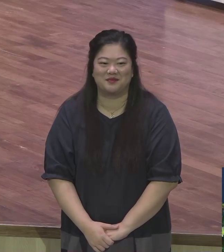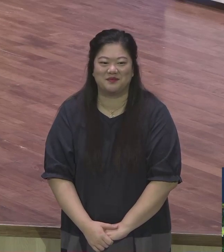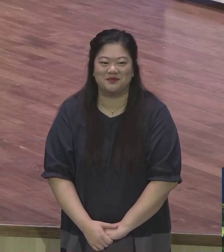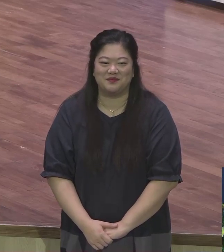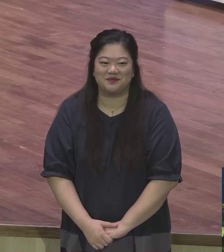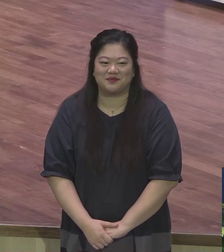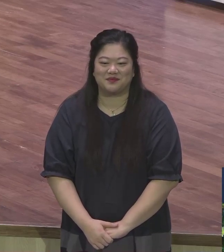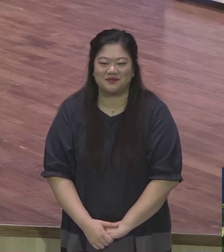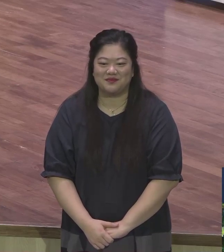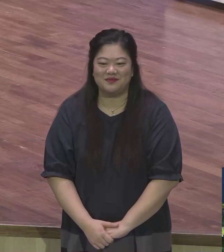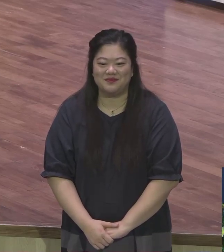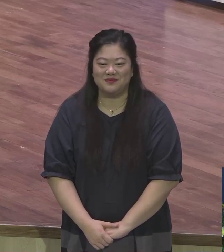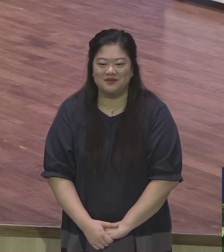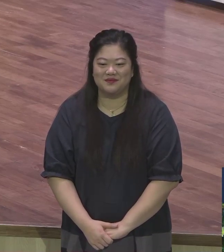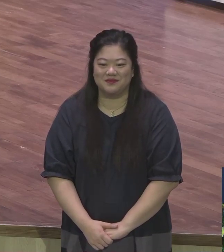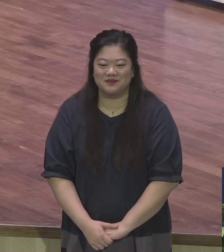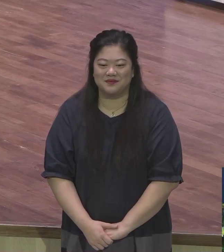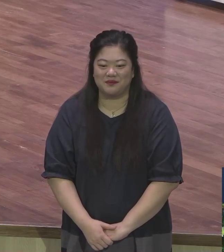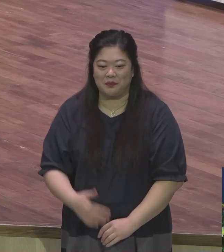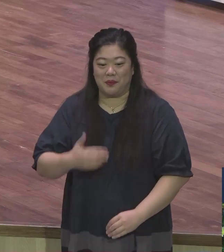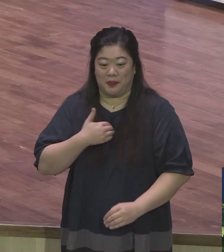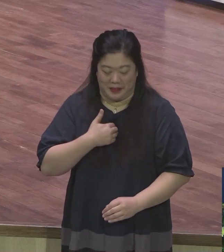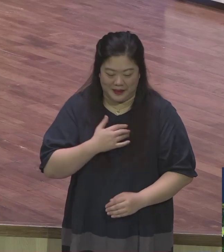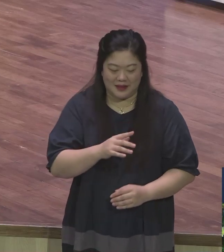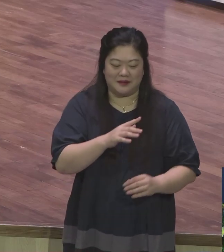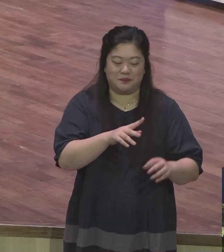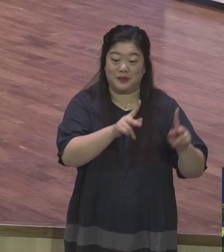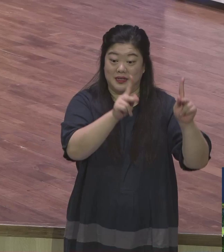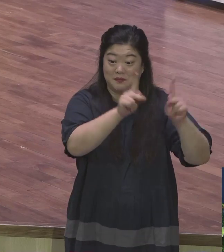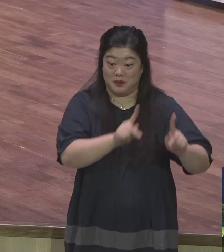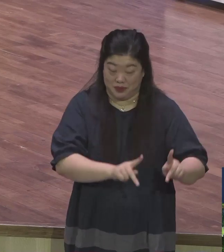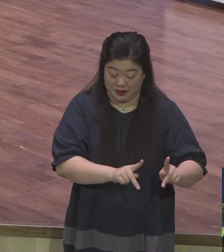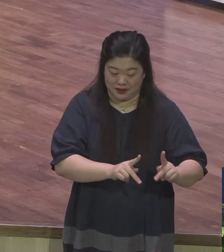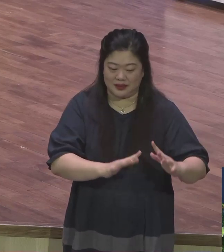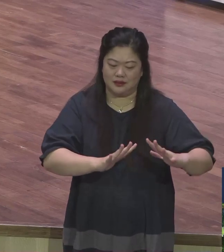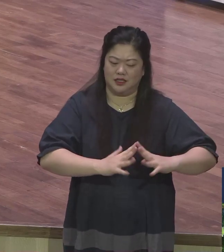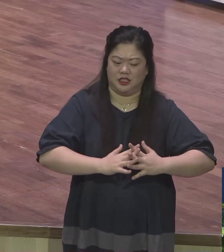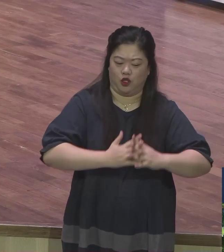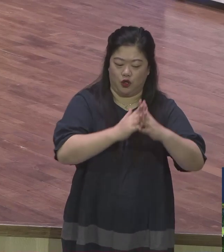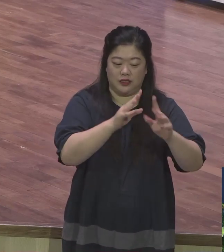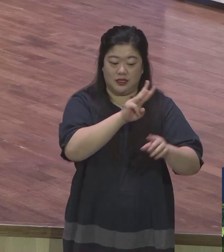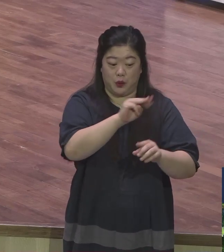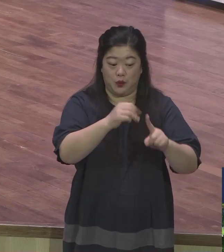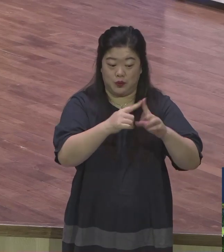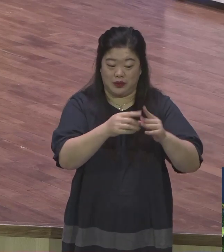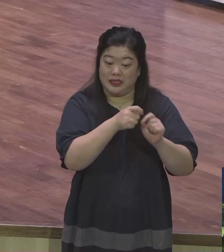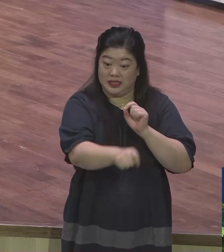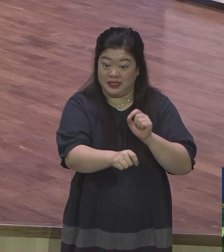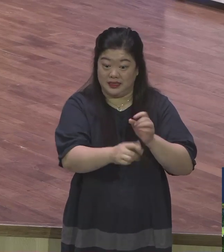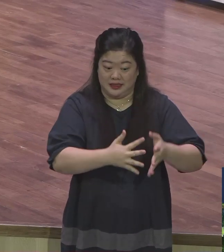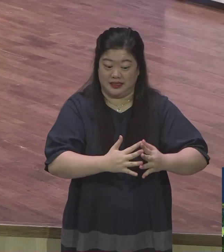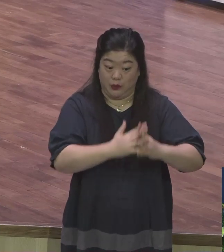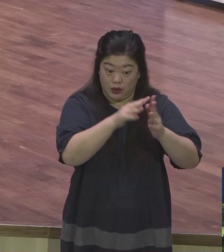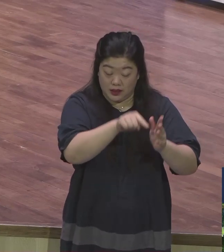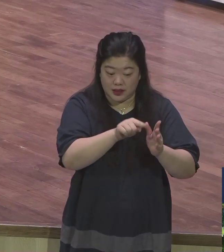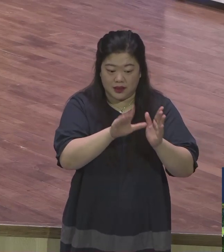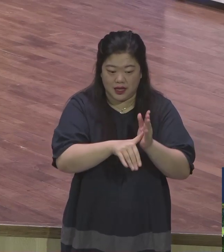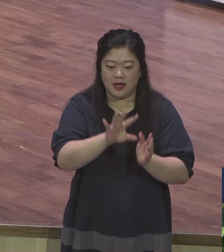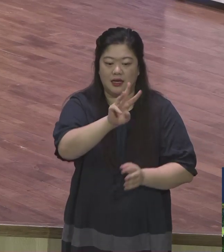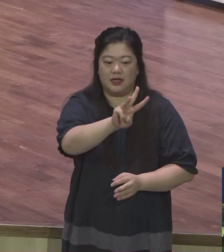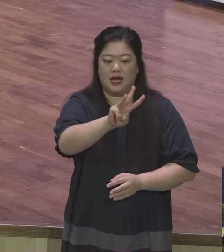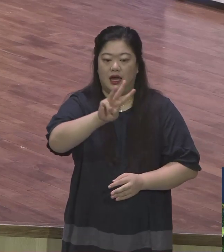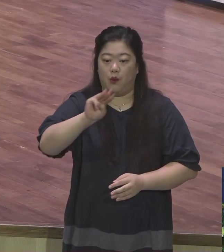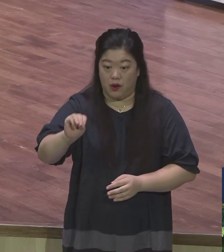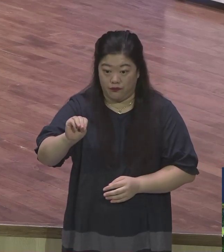제가 설립 예배를 드리면서 예원 미션 센터 세워집니다. 지금 짓고